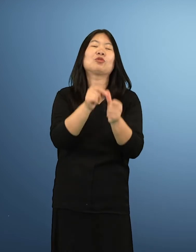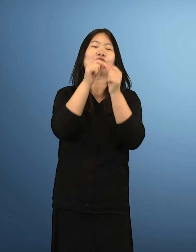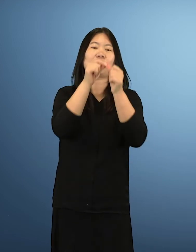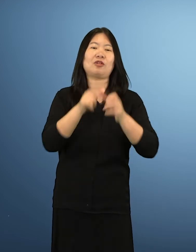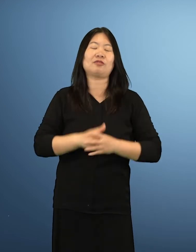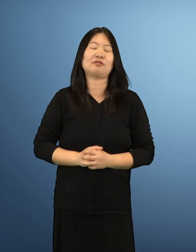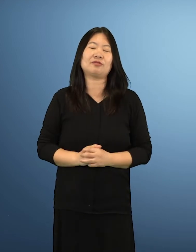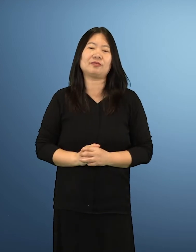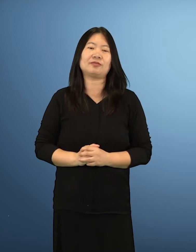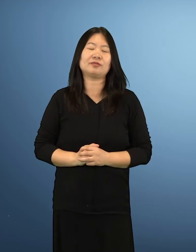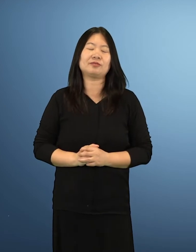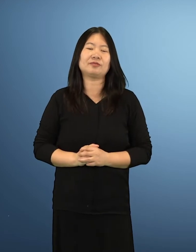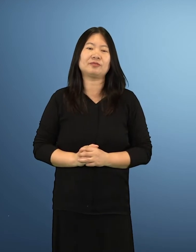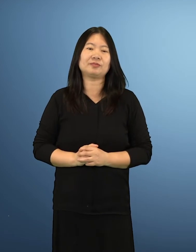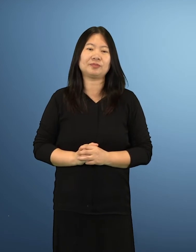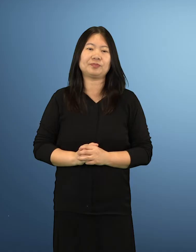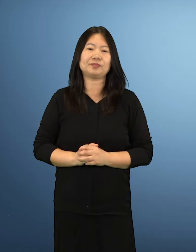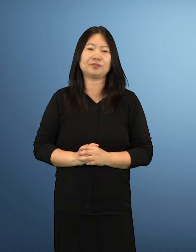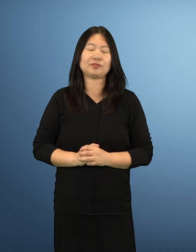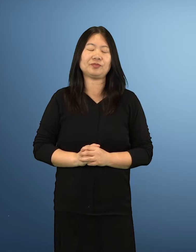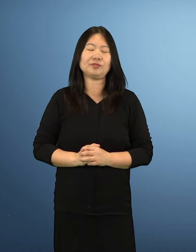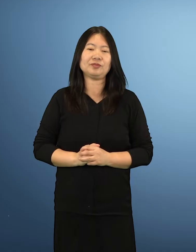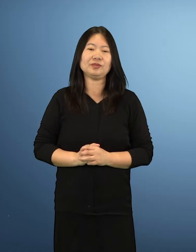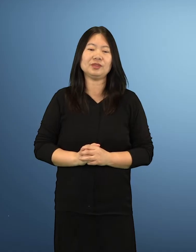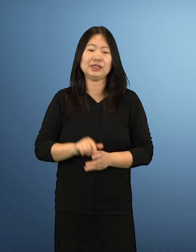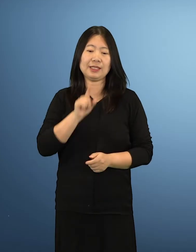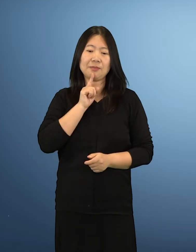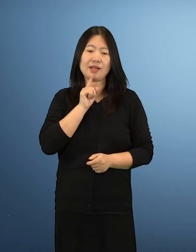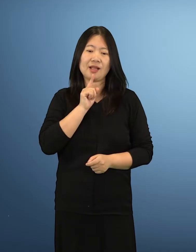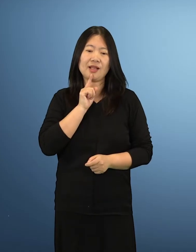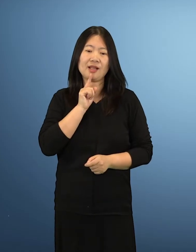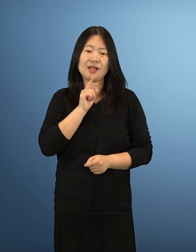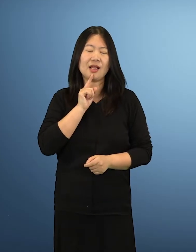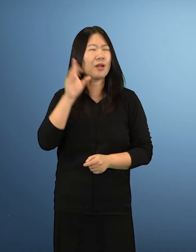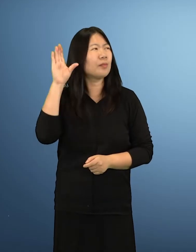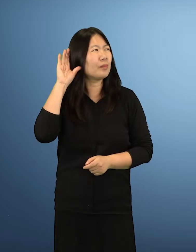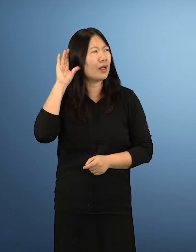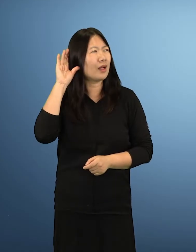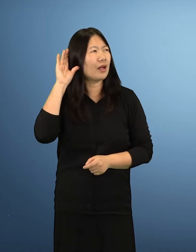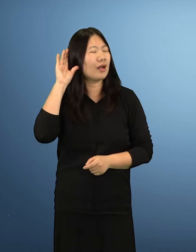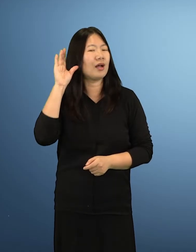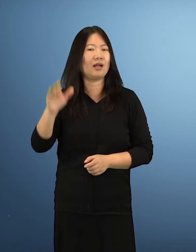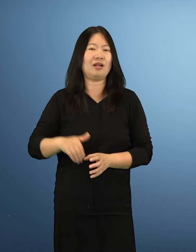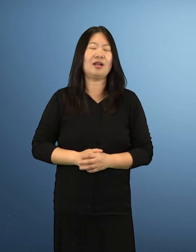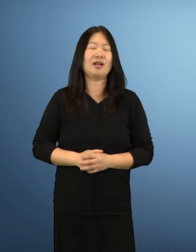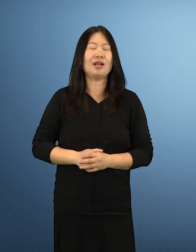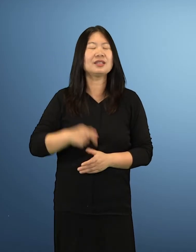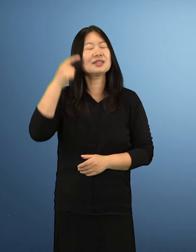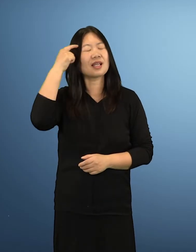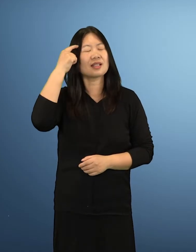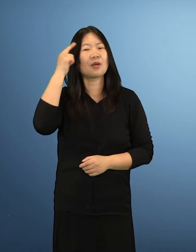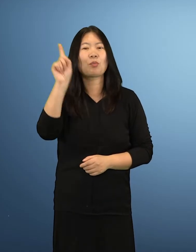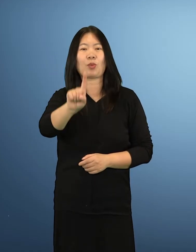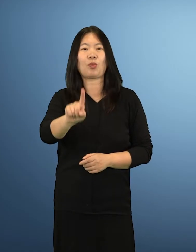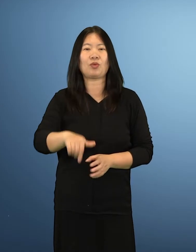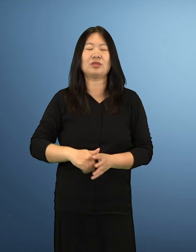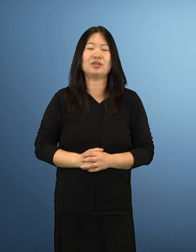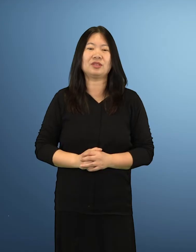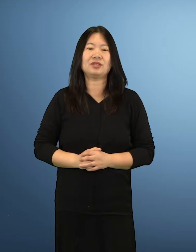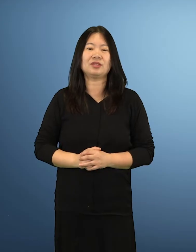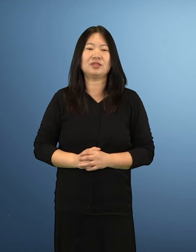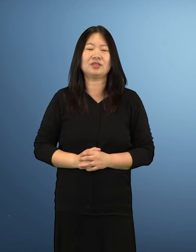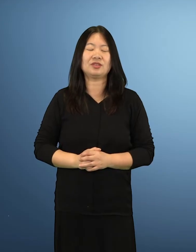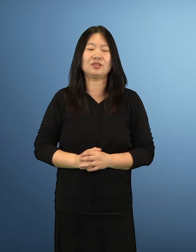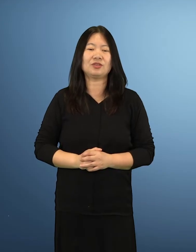구원입니다. 자, 그런데 우리가 이 말을 듣다가 이런 생각을 가져야 돼요.